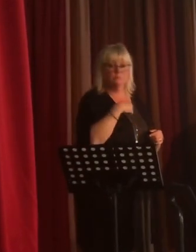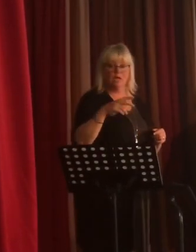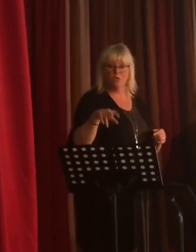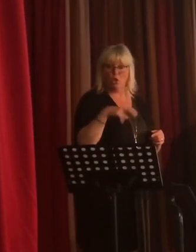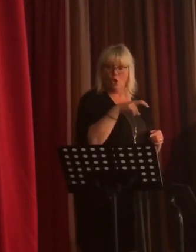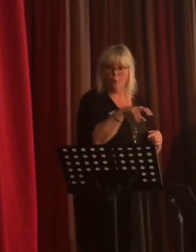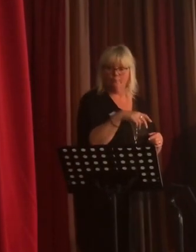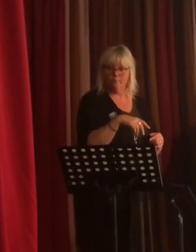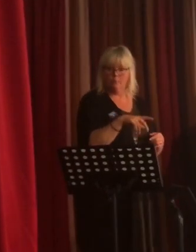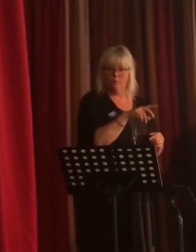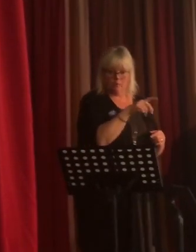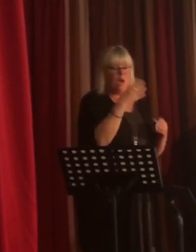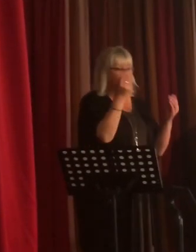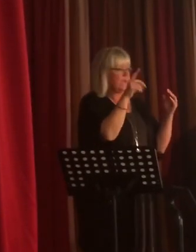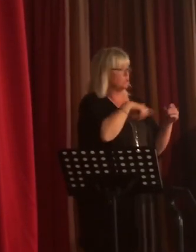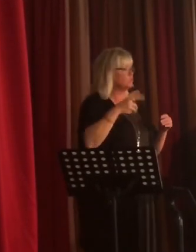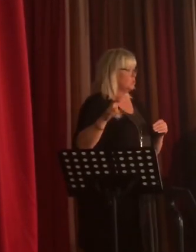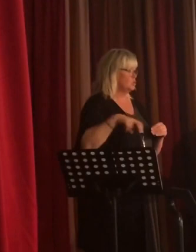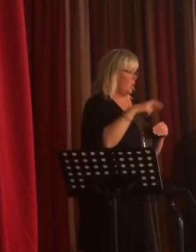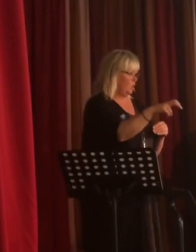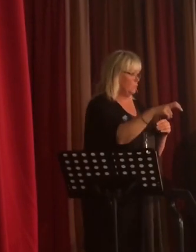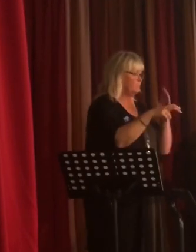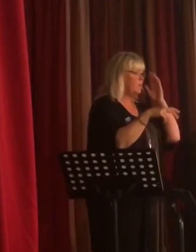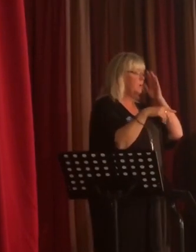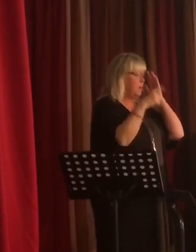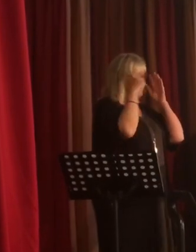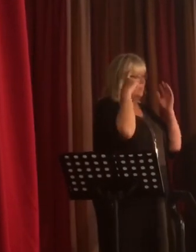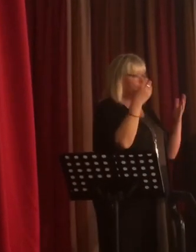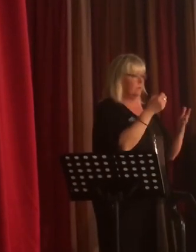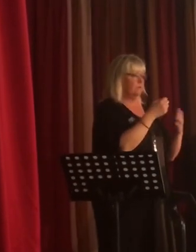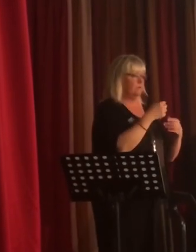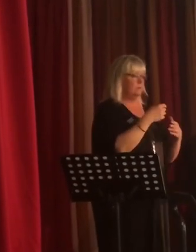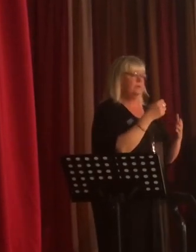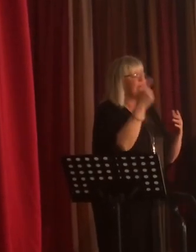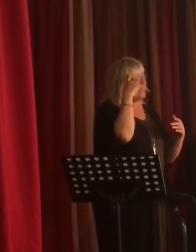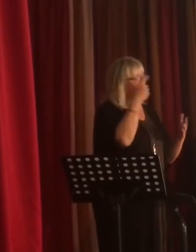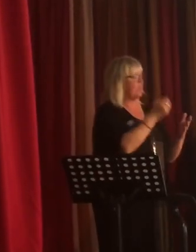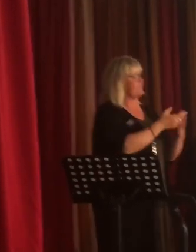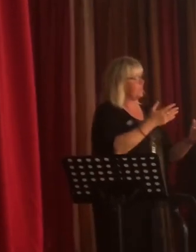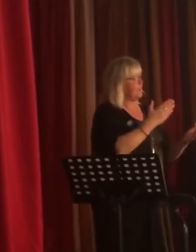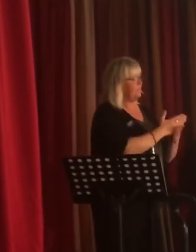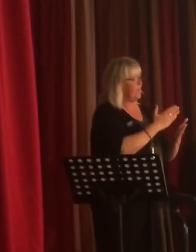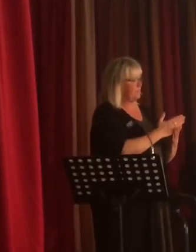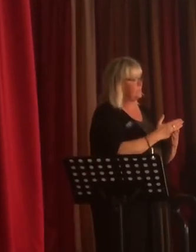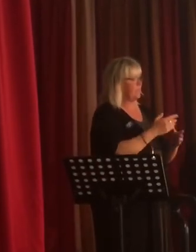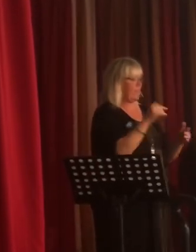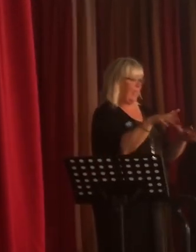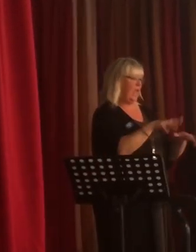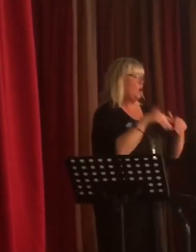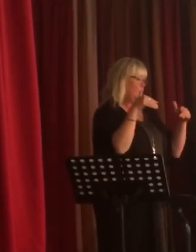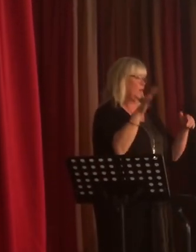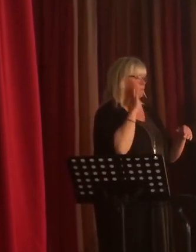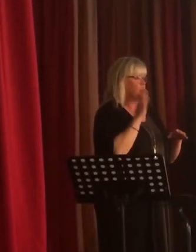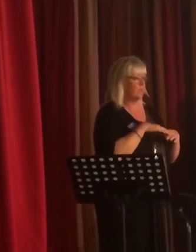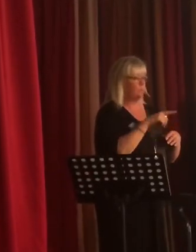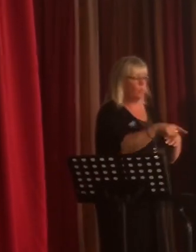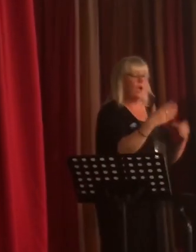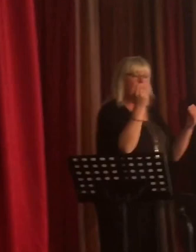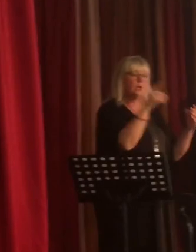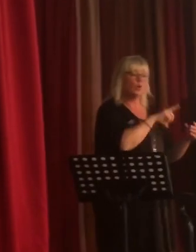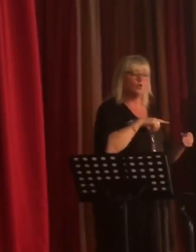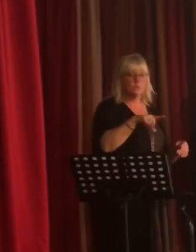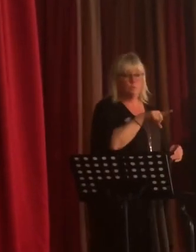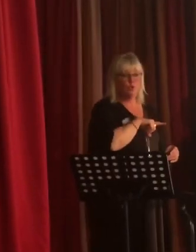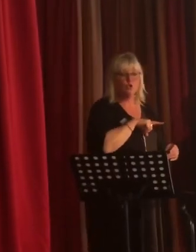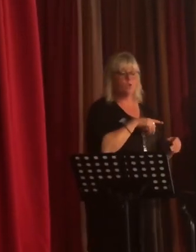Kopparberg och fått lyssna till värda berättelser i aulan. Vi har lärt oss mycket. Vi har nog det svenska